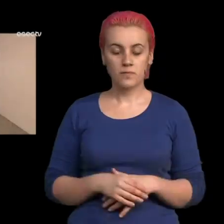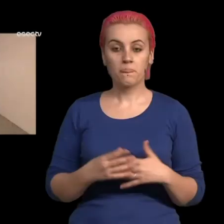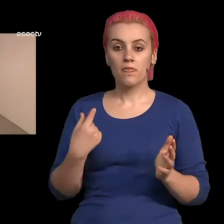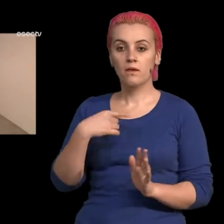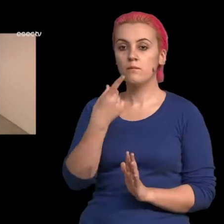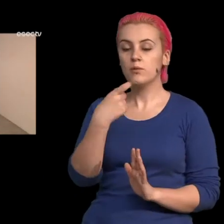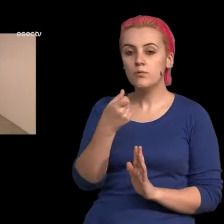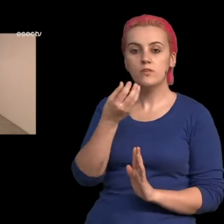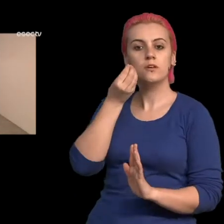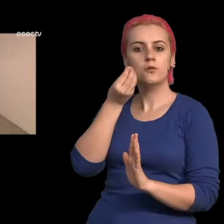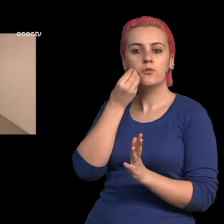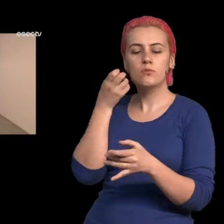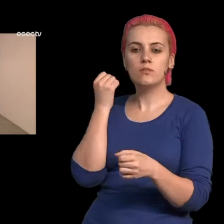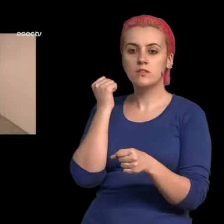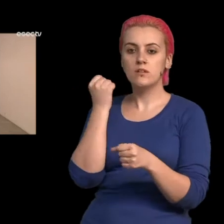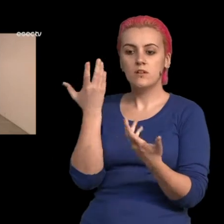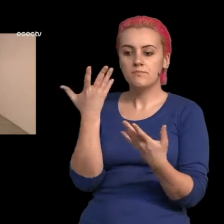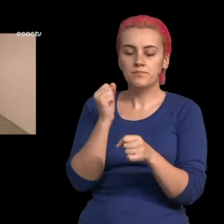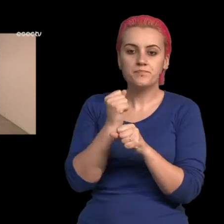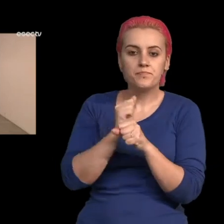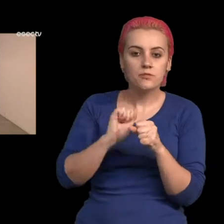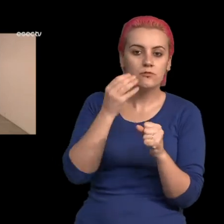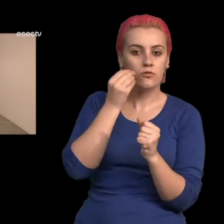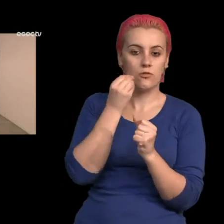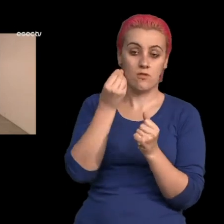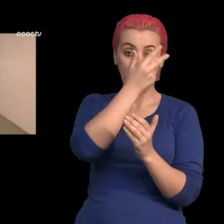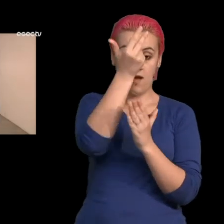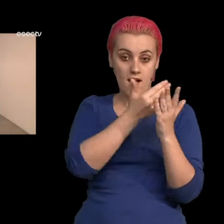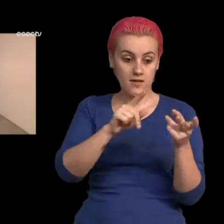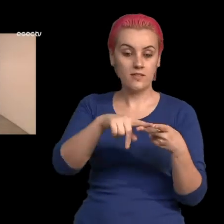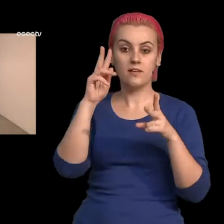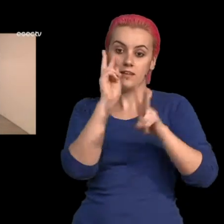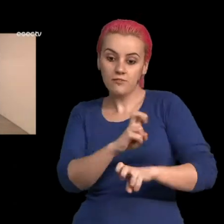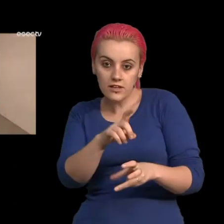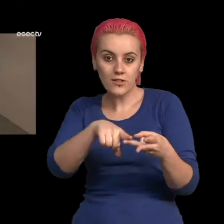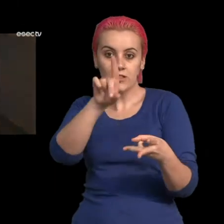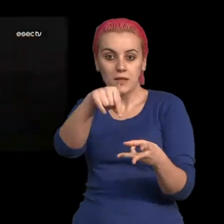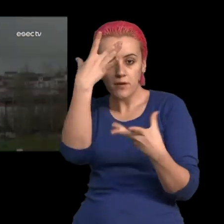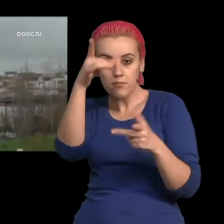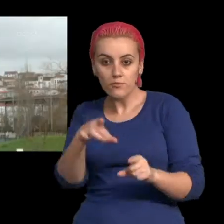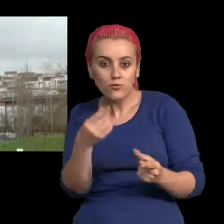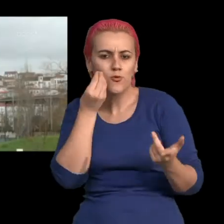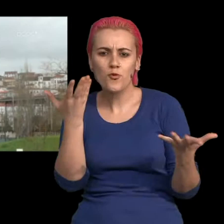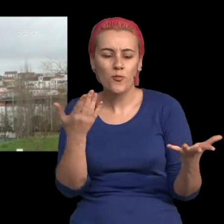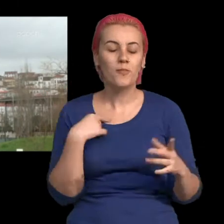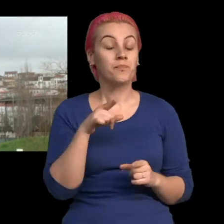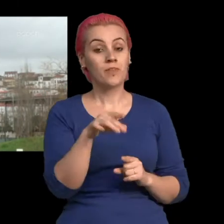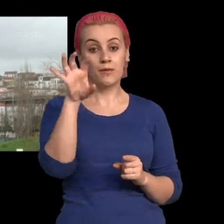Como é que lida e conjuga a relação entre artista, investigador e professor? A melhor